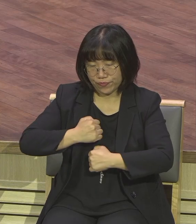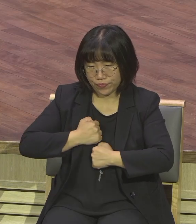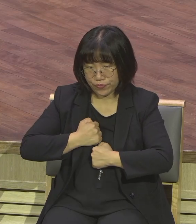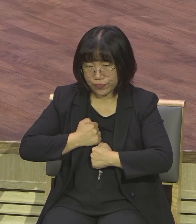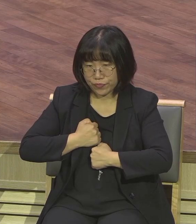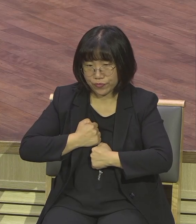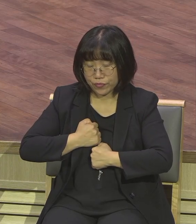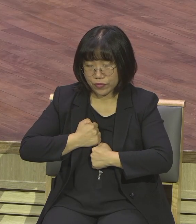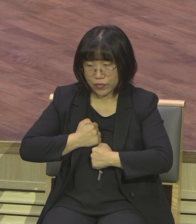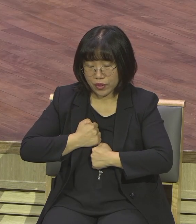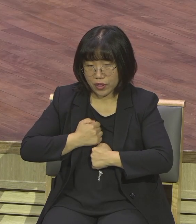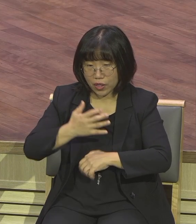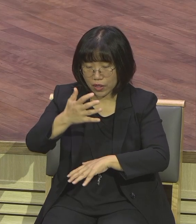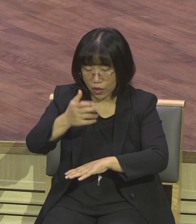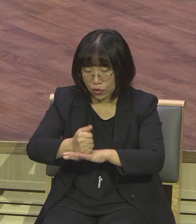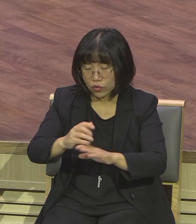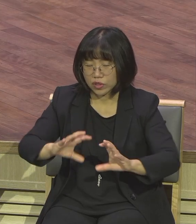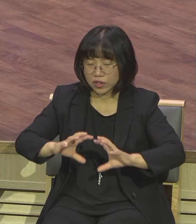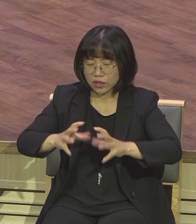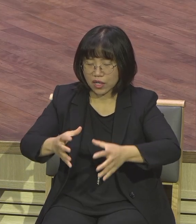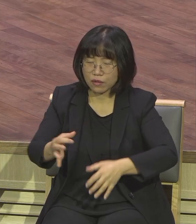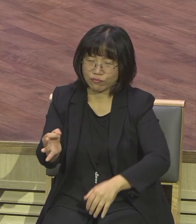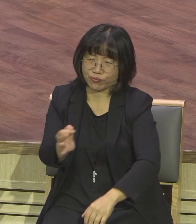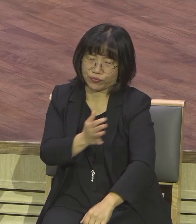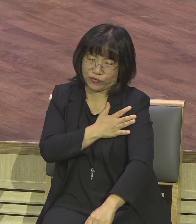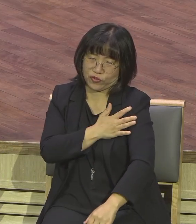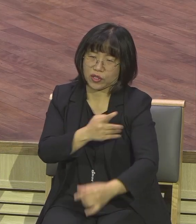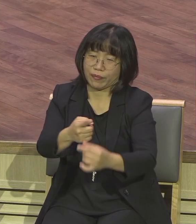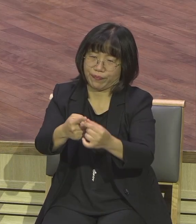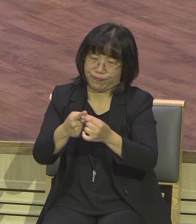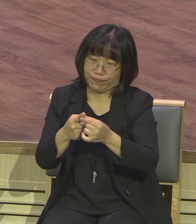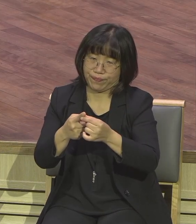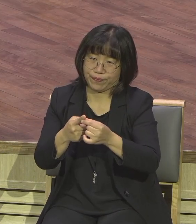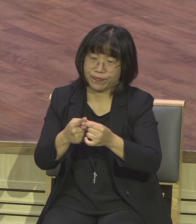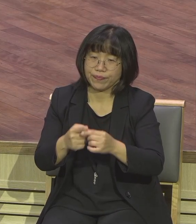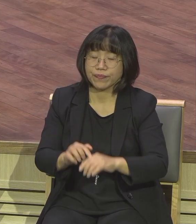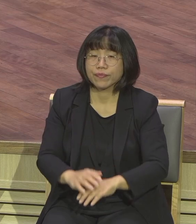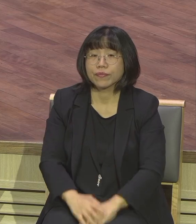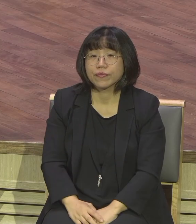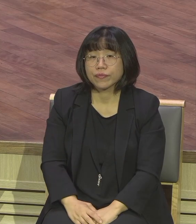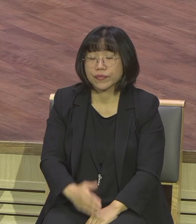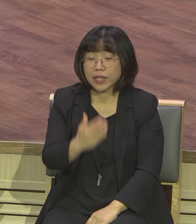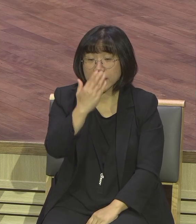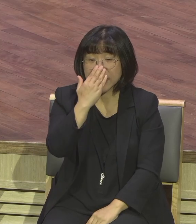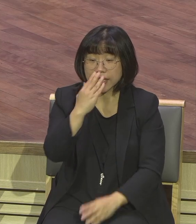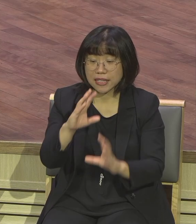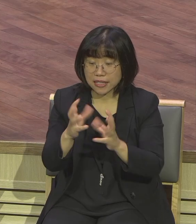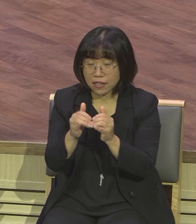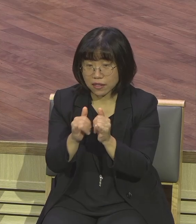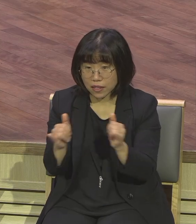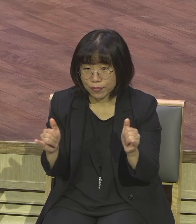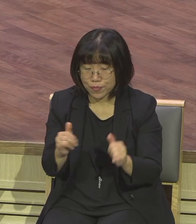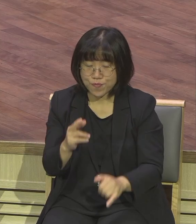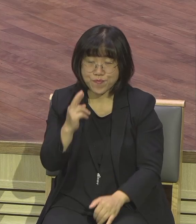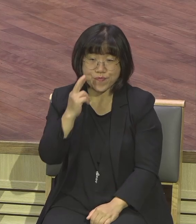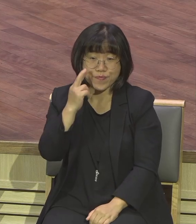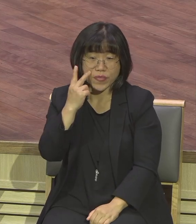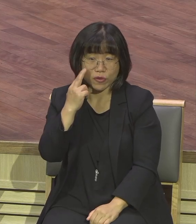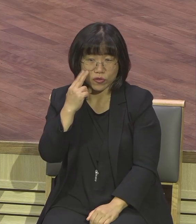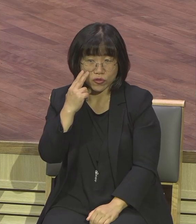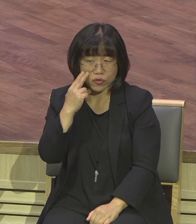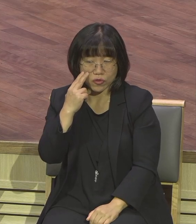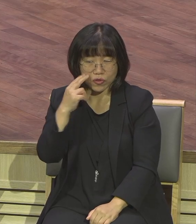그런데 세계에서 제일 잘 살아요. 이스라엘 사람은요, 미국의 그 제가 미국 잘